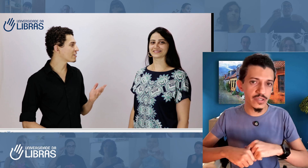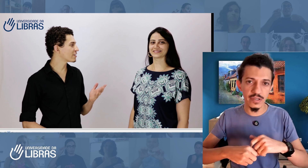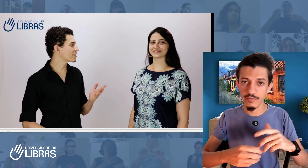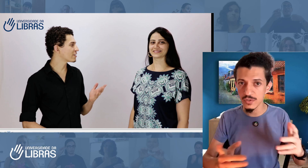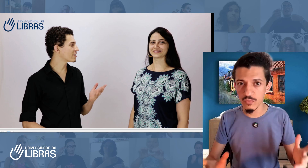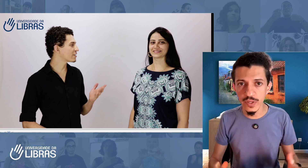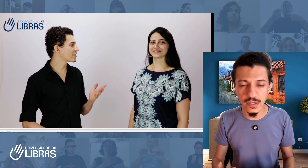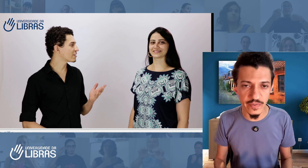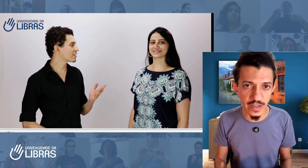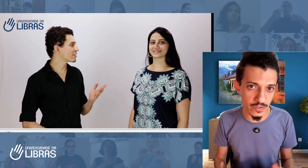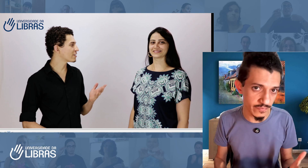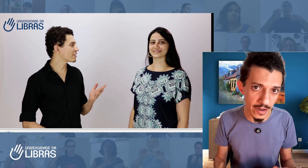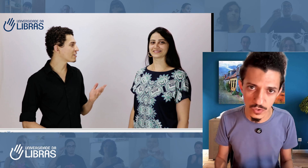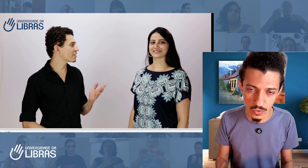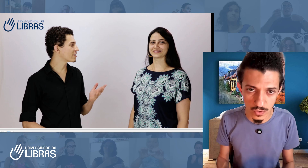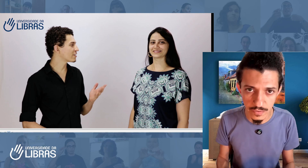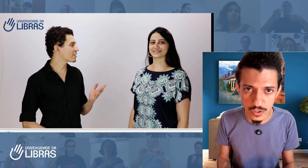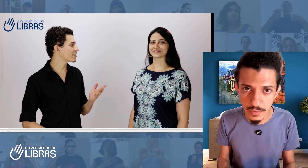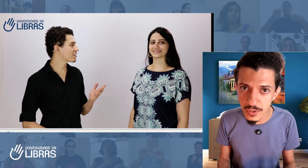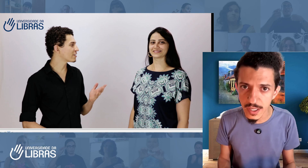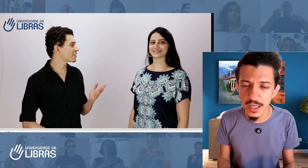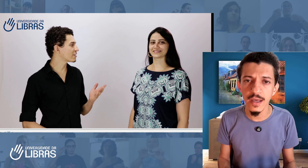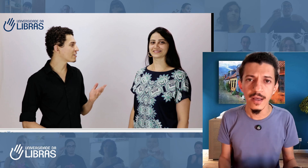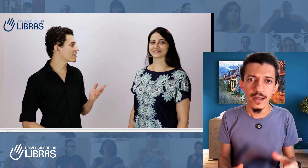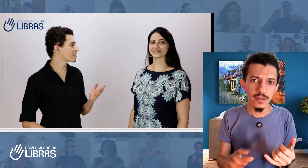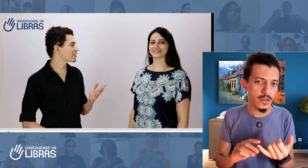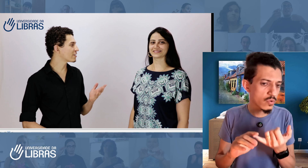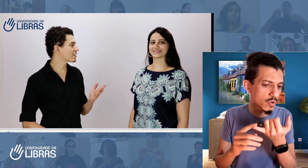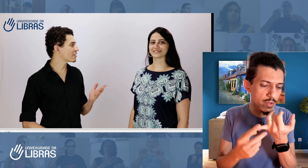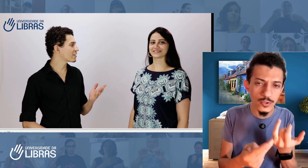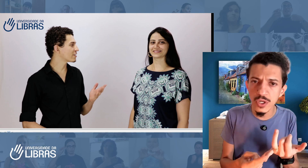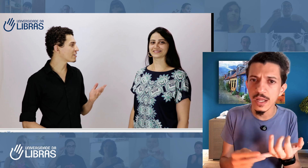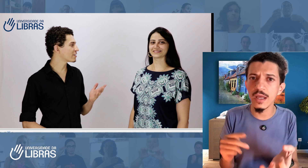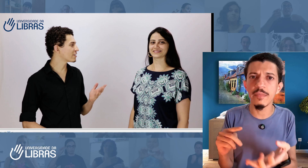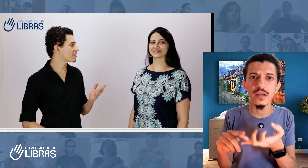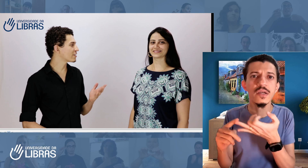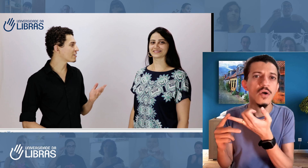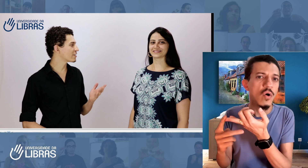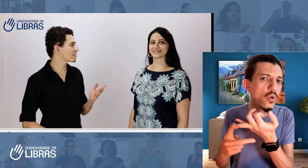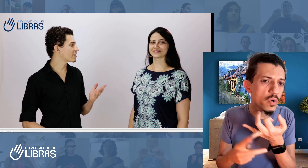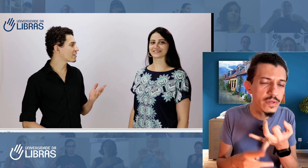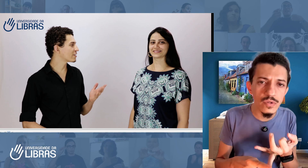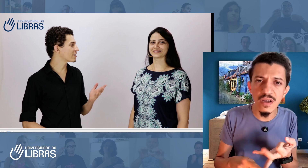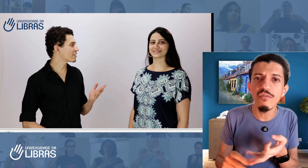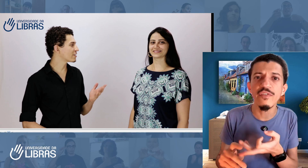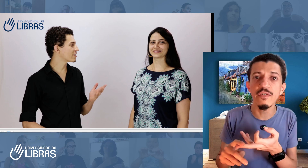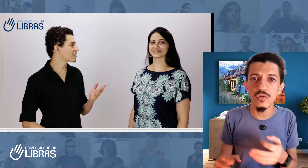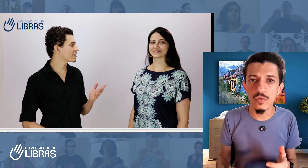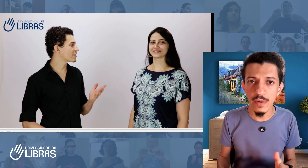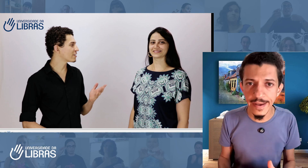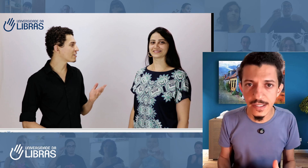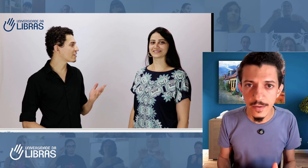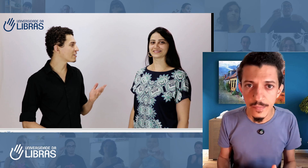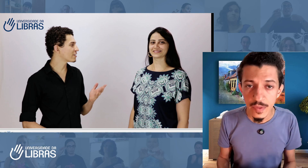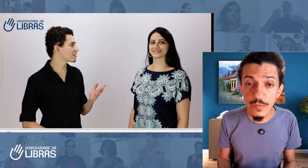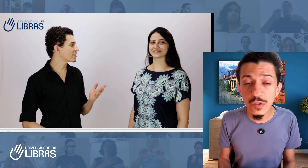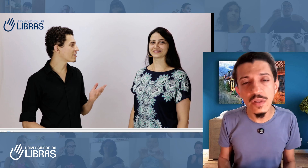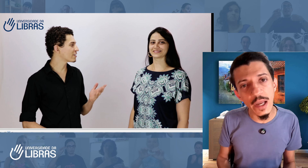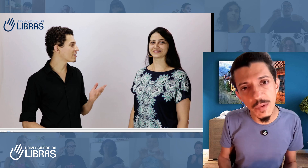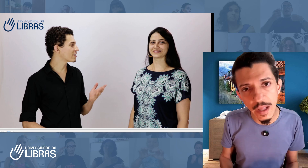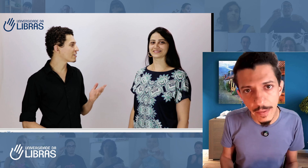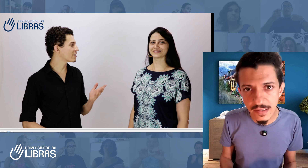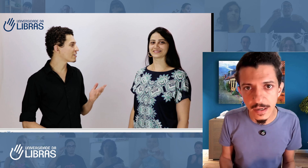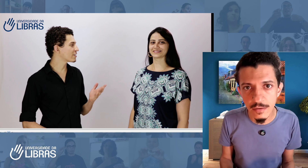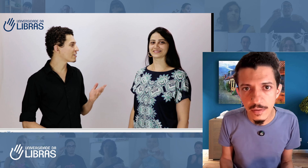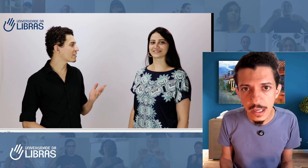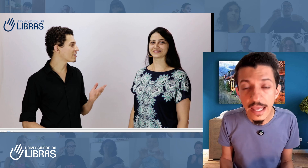talvez já tenha visto muitas vezes vários outros vídeos meus aqui, dando conteúdos de Libras, ou conteúdos ao vivo e tudo mais, talvez o tempo